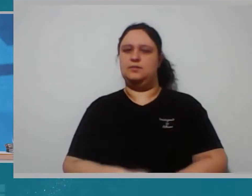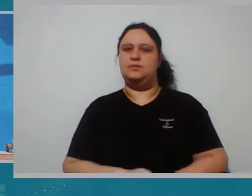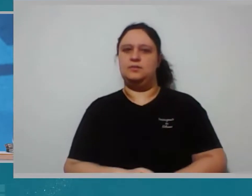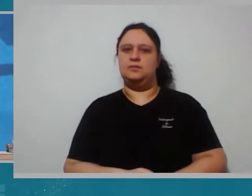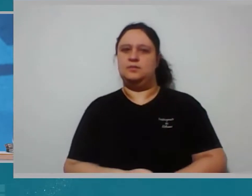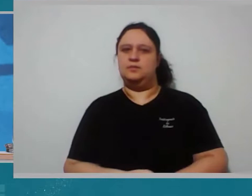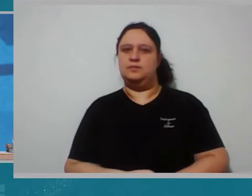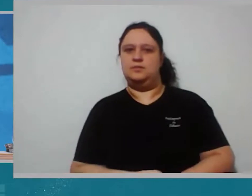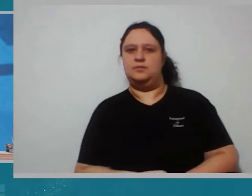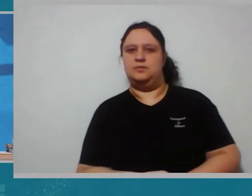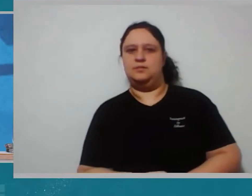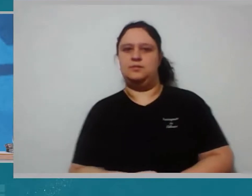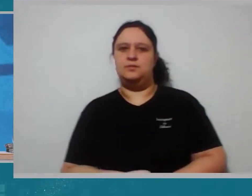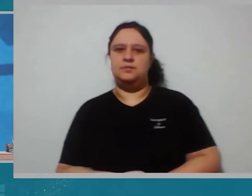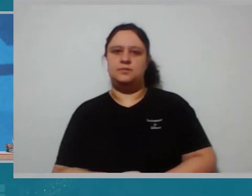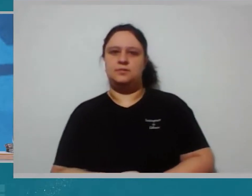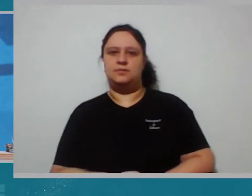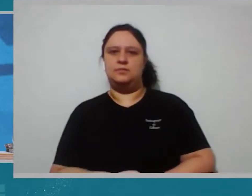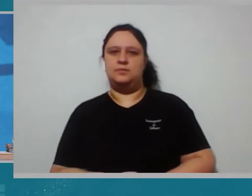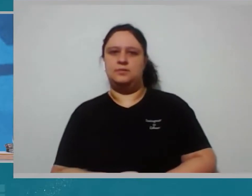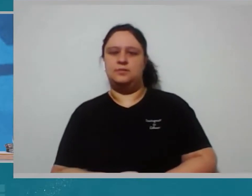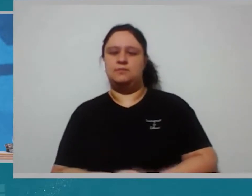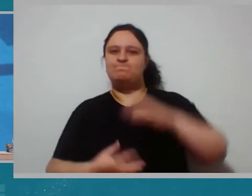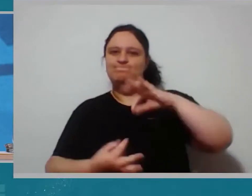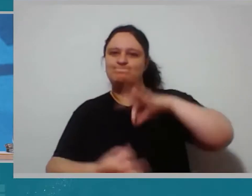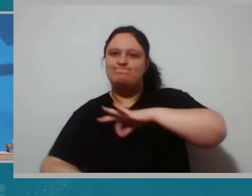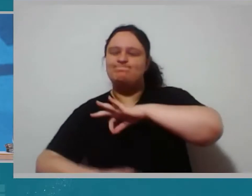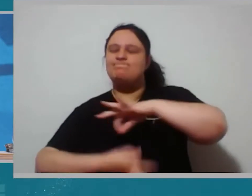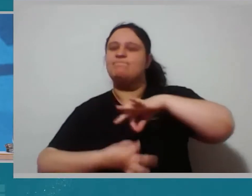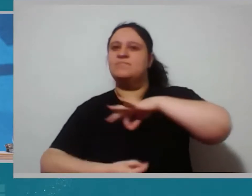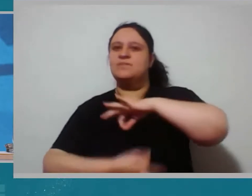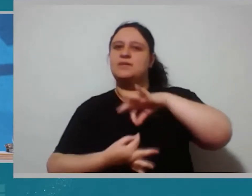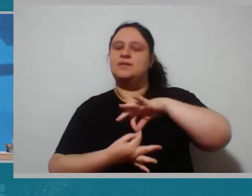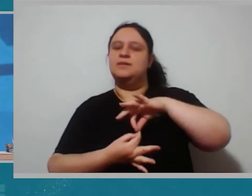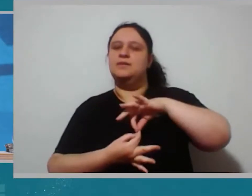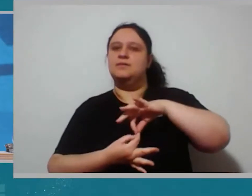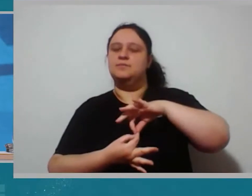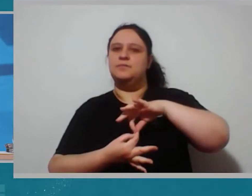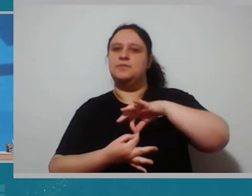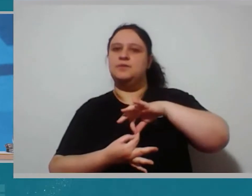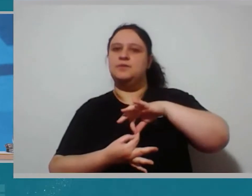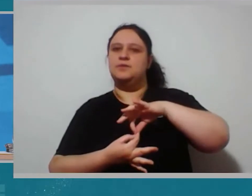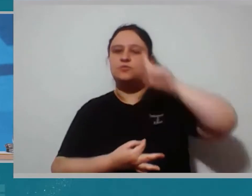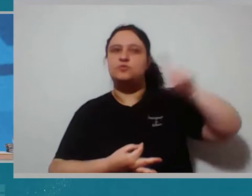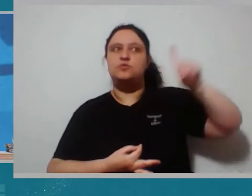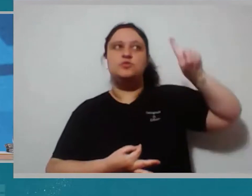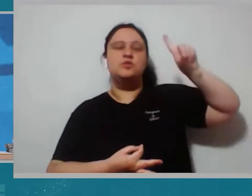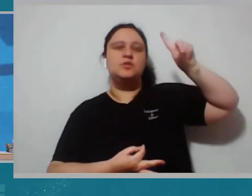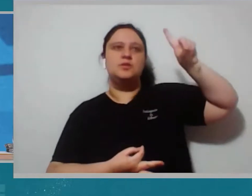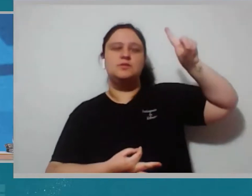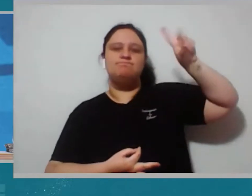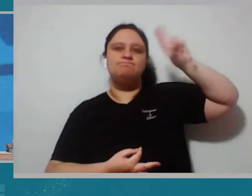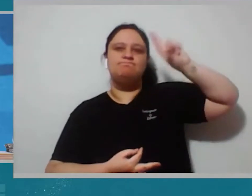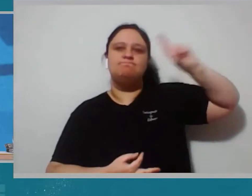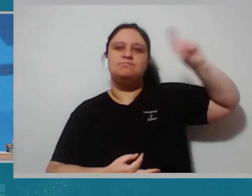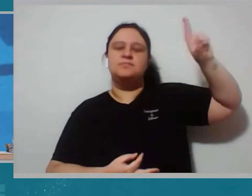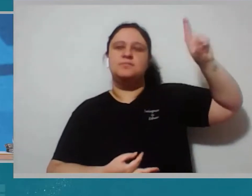achei-me em espírito no dia do Senhor, e ouvi por detrás de mim